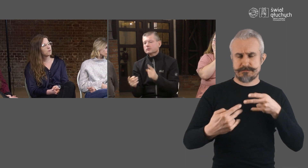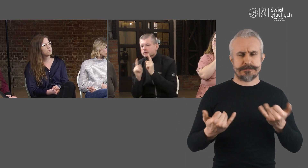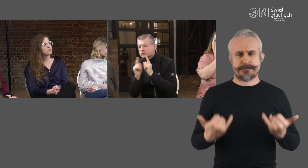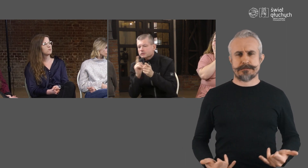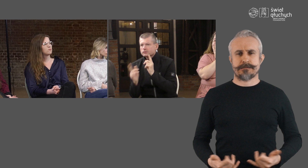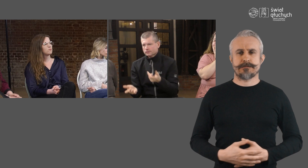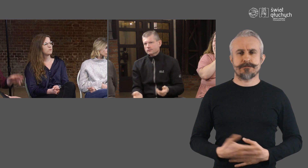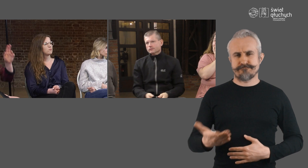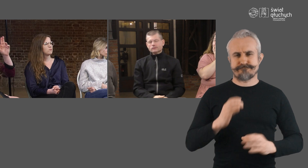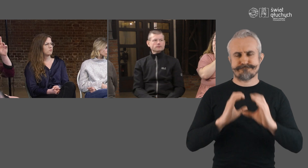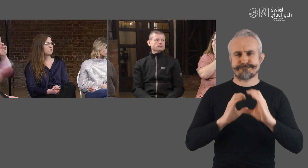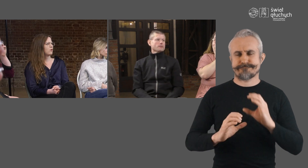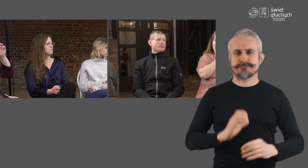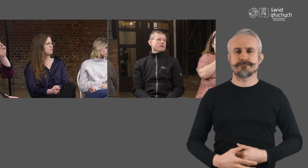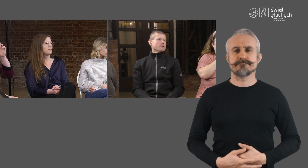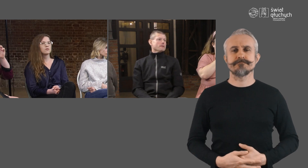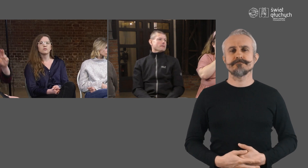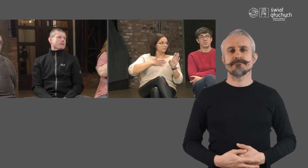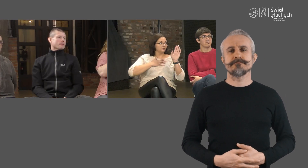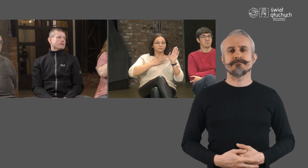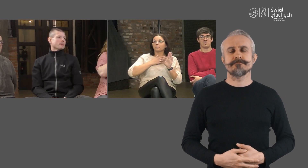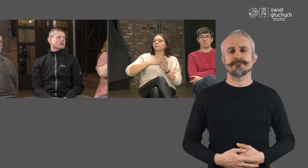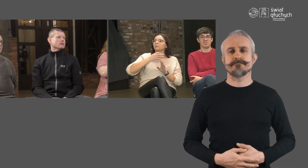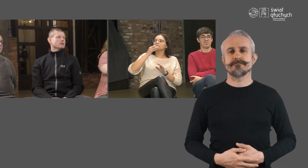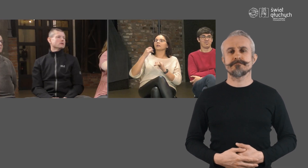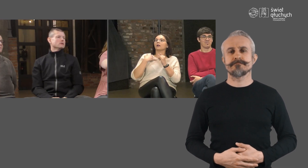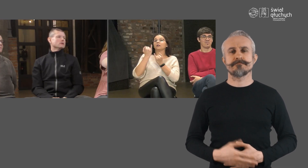zdalnie mogę od razu porozmawiać, wyjaśni mi, o co chodzi.